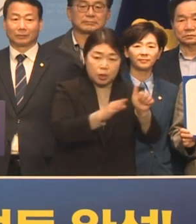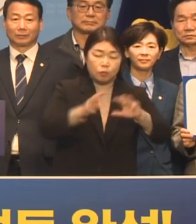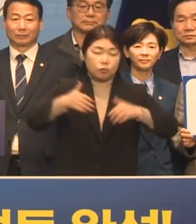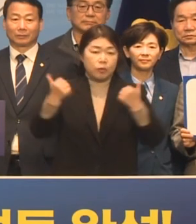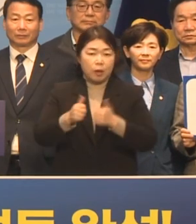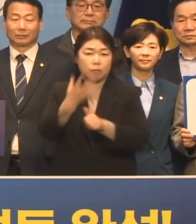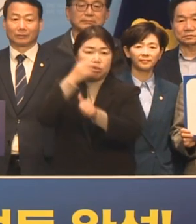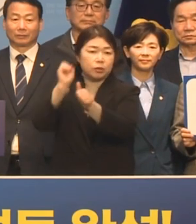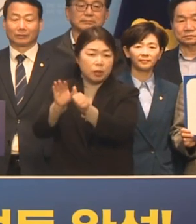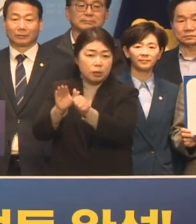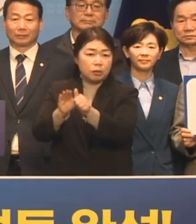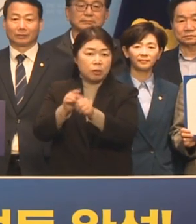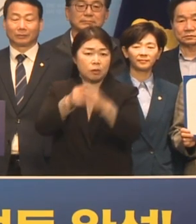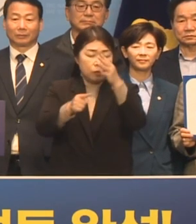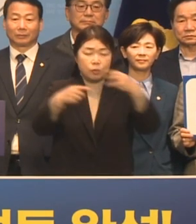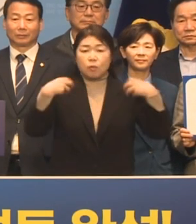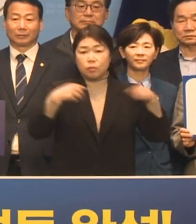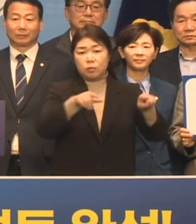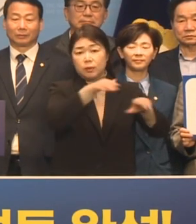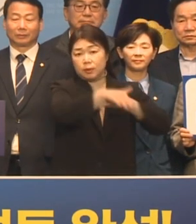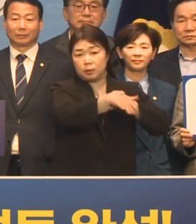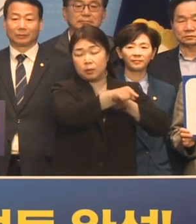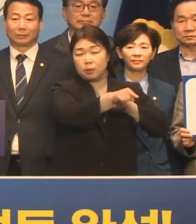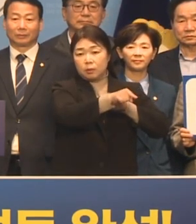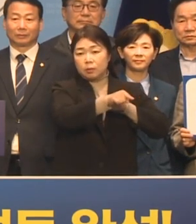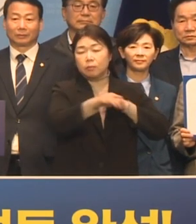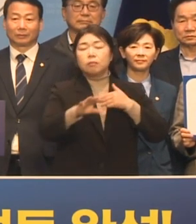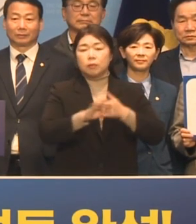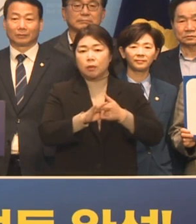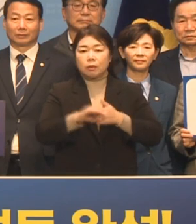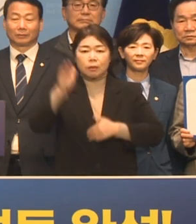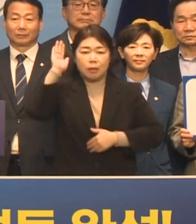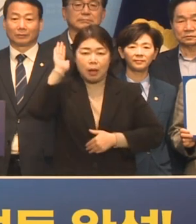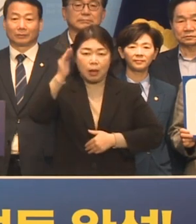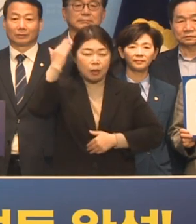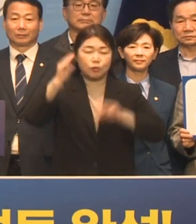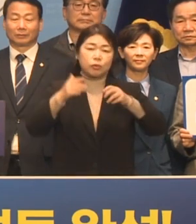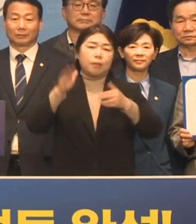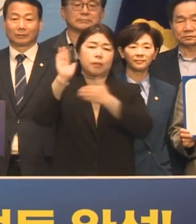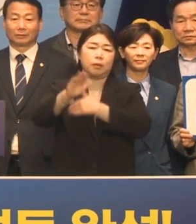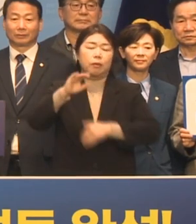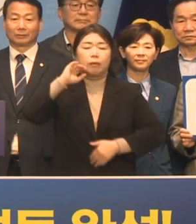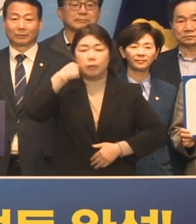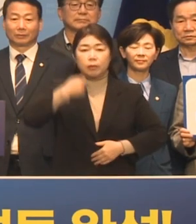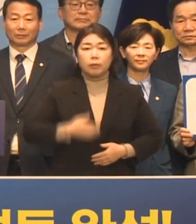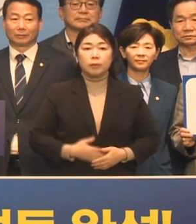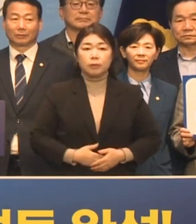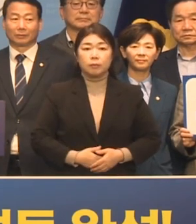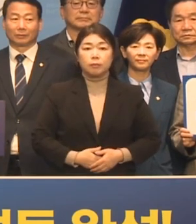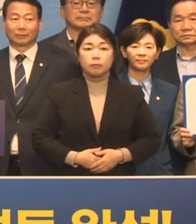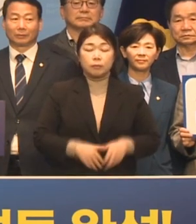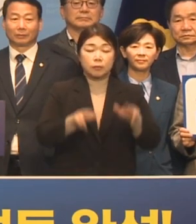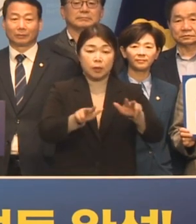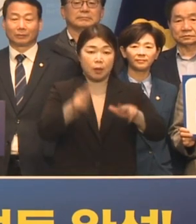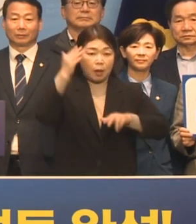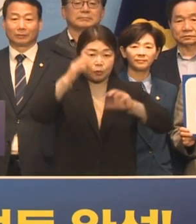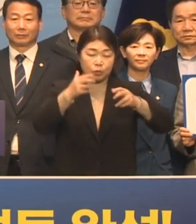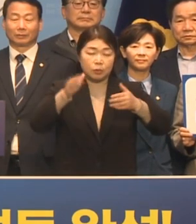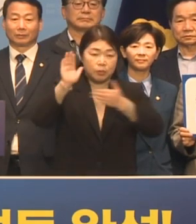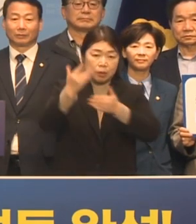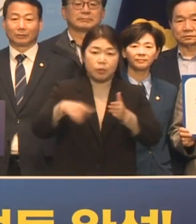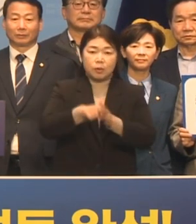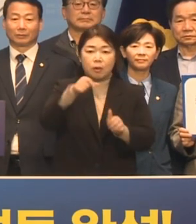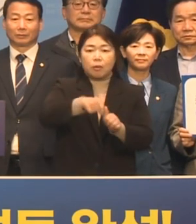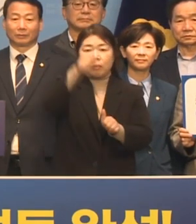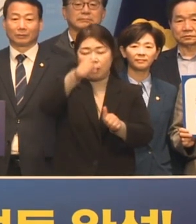정권의 무도한 정치가 지속되는 한 대한민국의 미래는 없습니다. 이제 대한민국의 미래를 위한